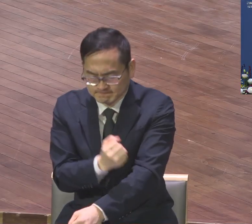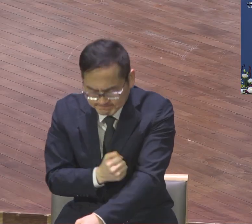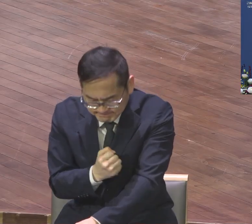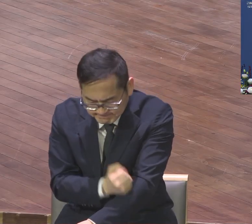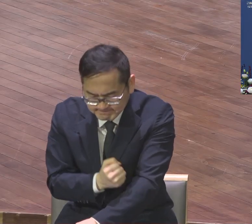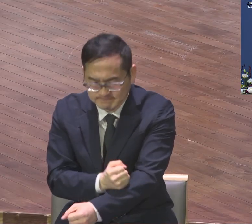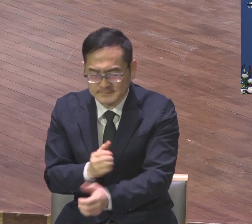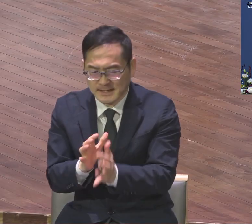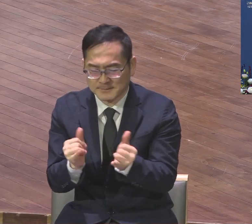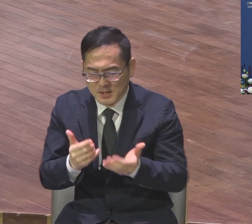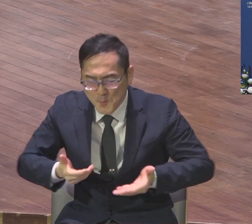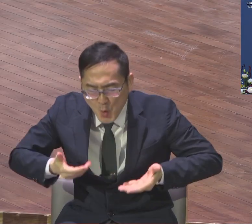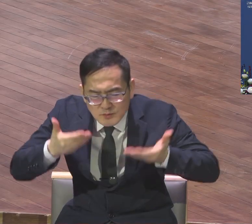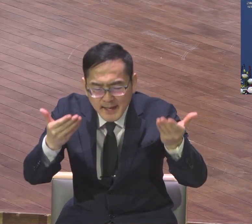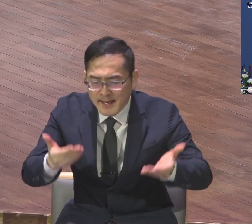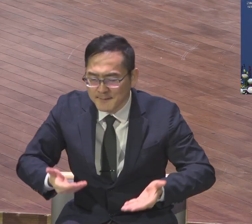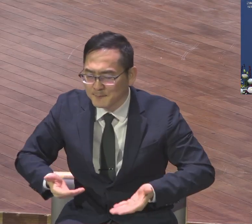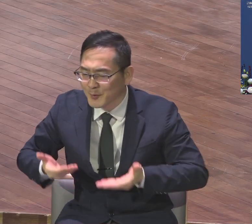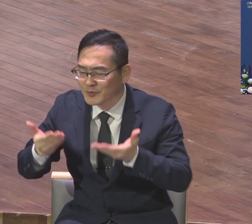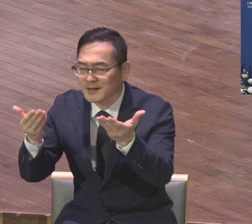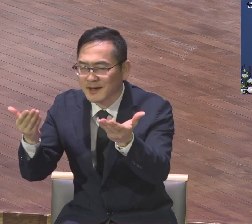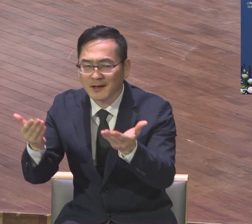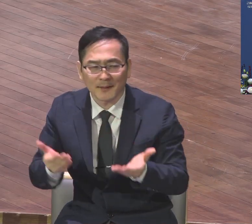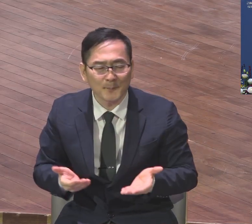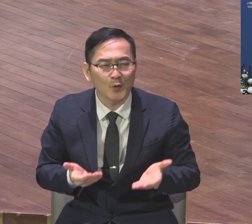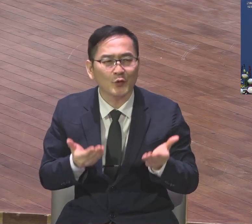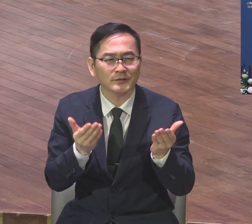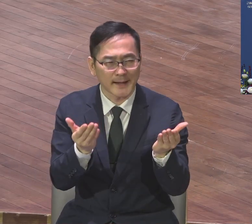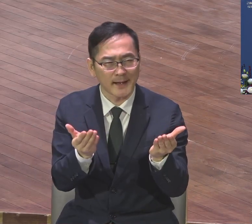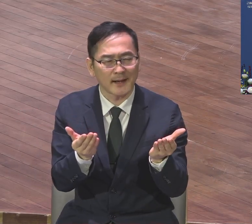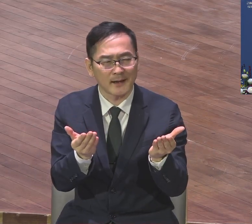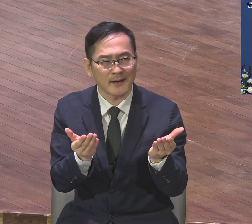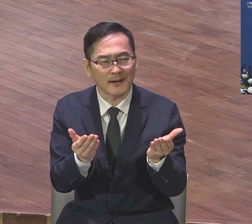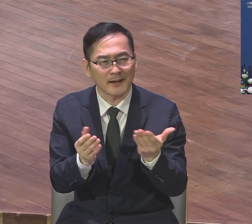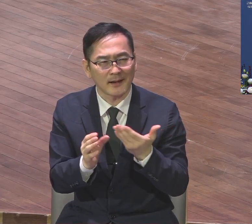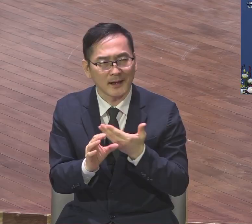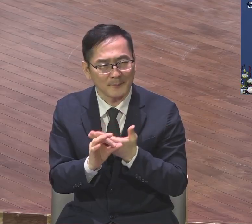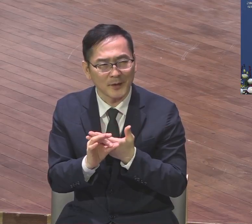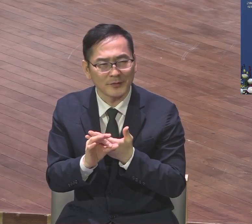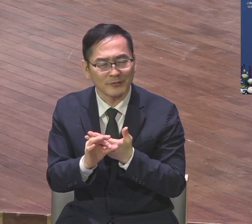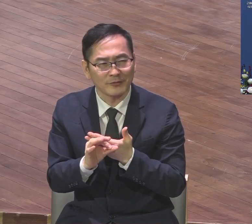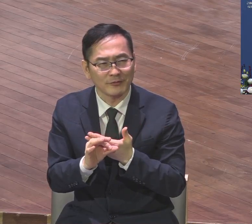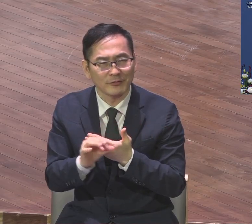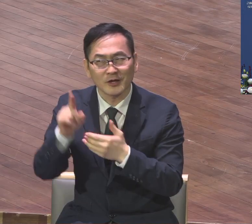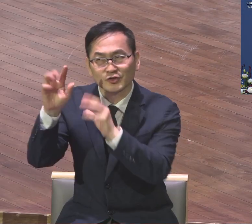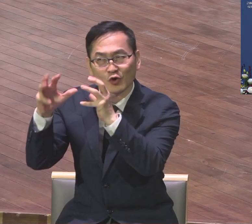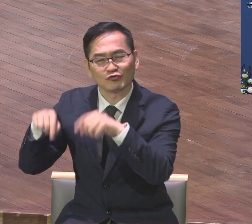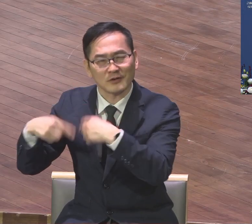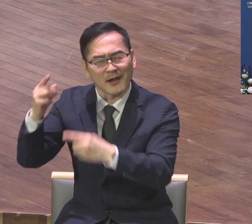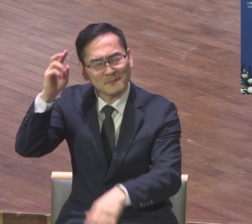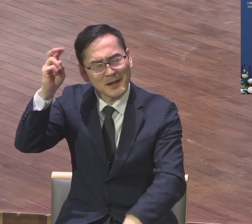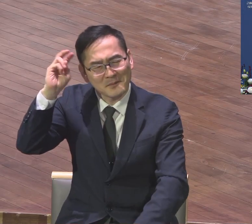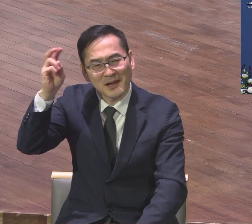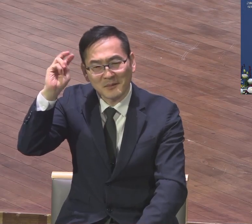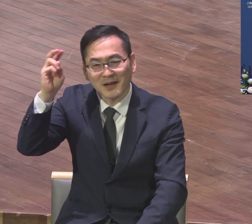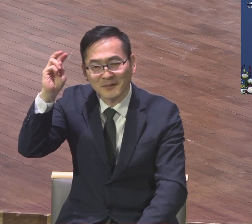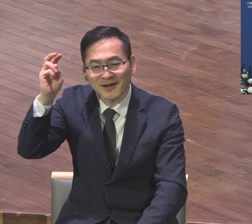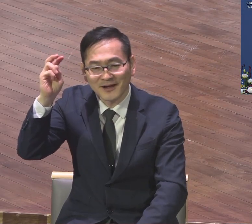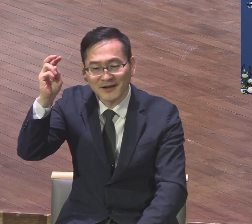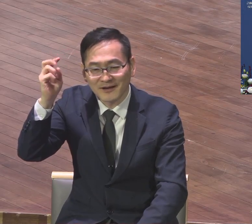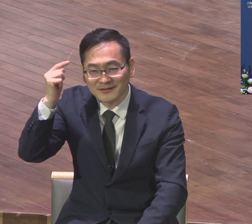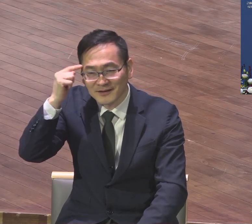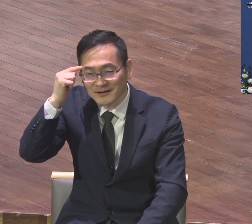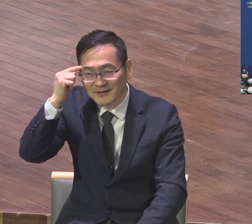하고 그렇게 살면 좋은 곳 안 가겠나? 천국